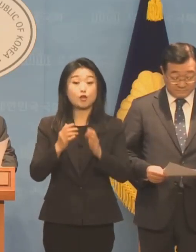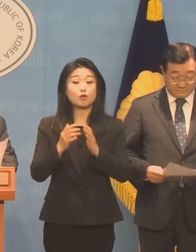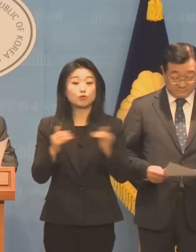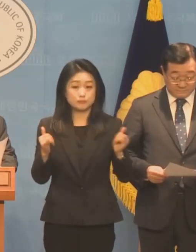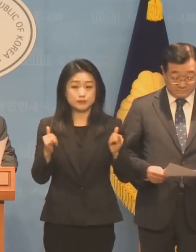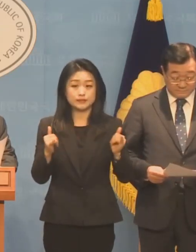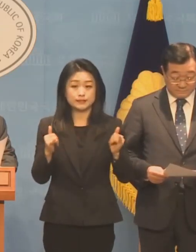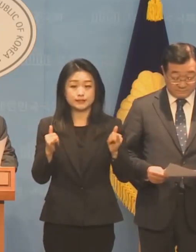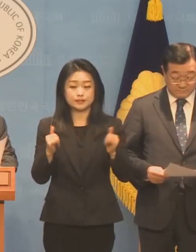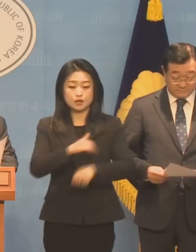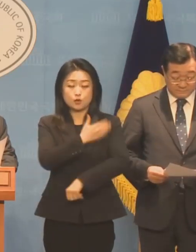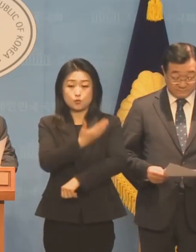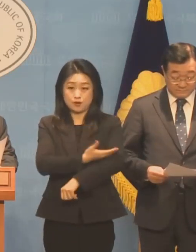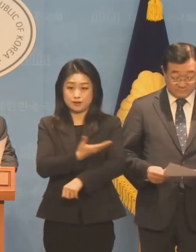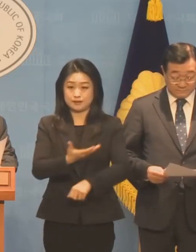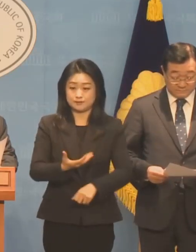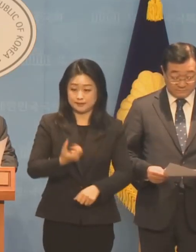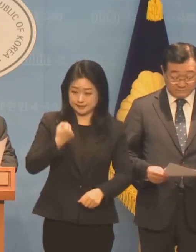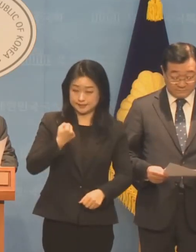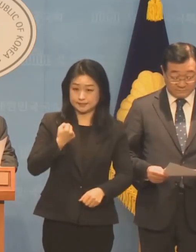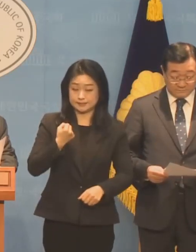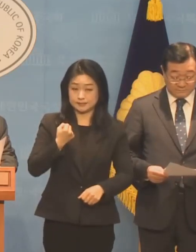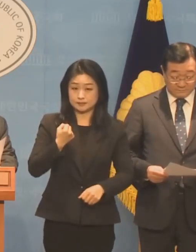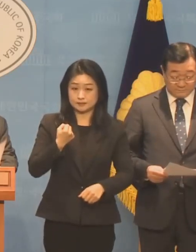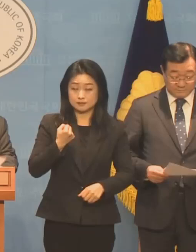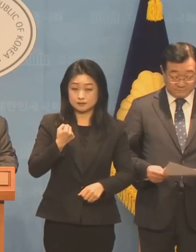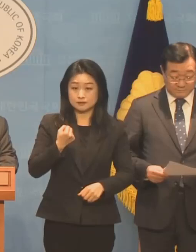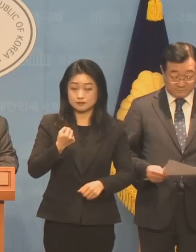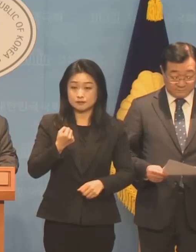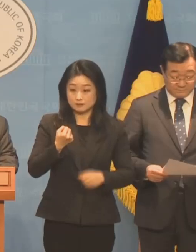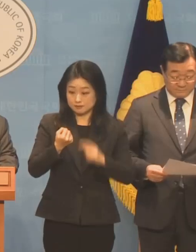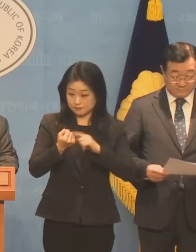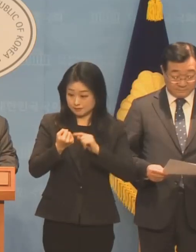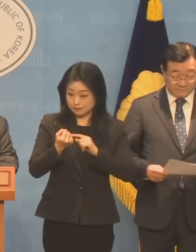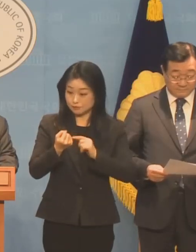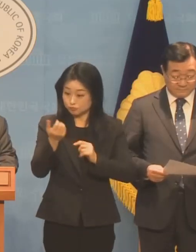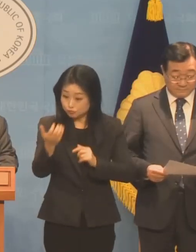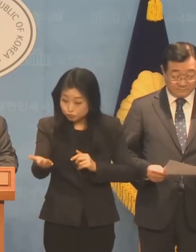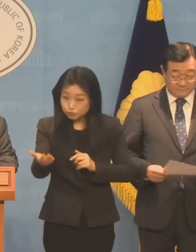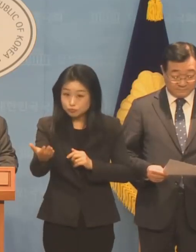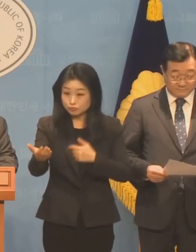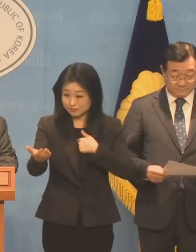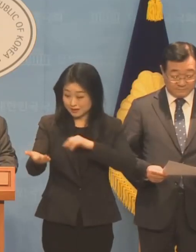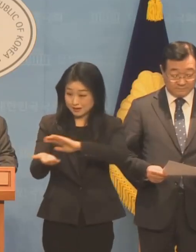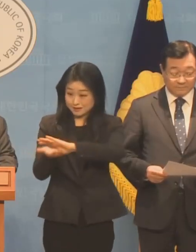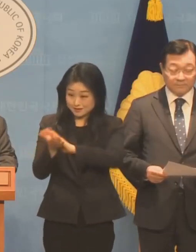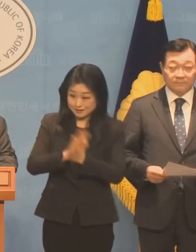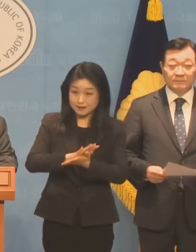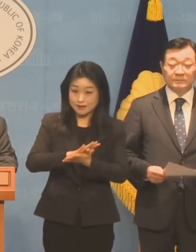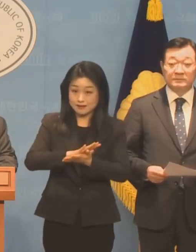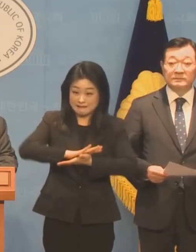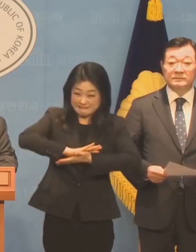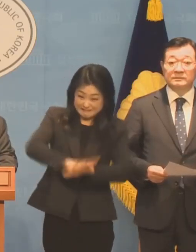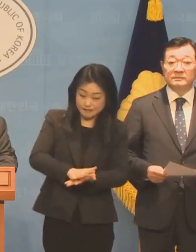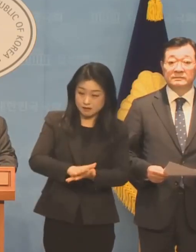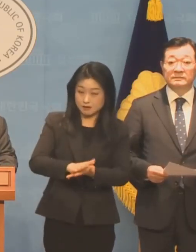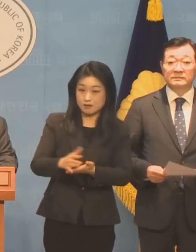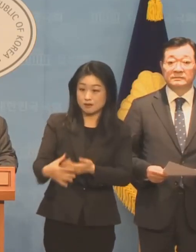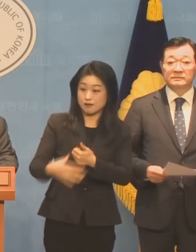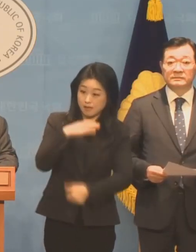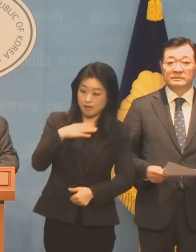부여한 권력으로 국민을 짓밟고자 했던 시도를 조금이나마 용서받을 수